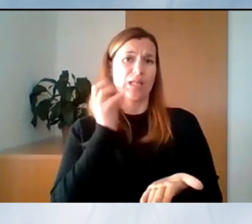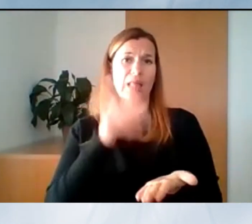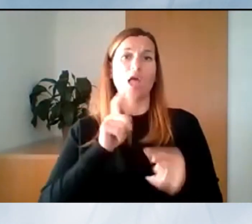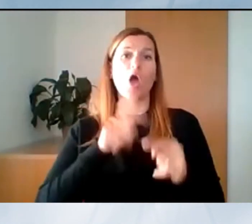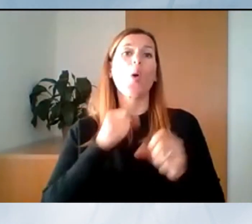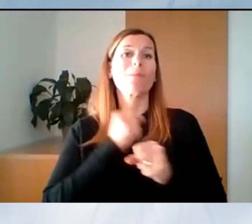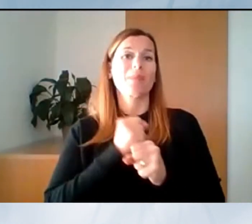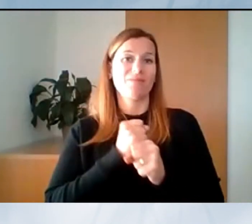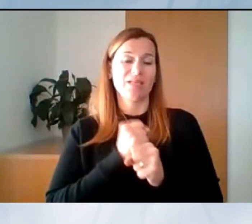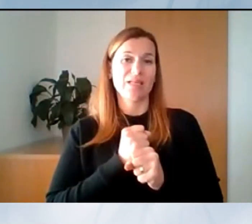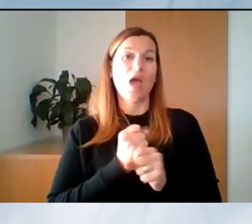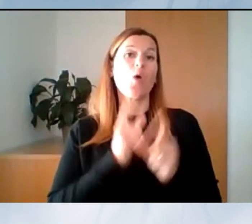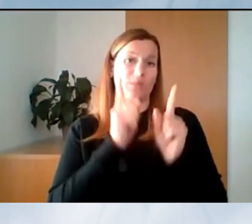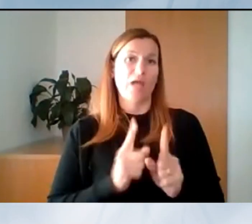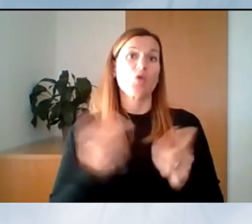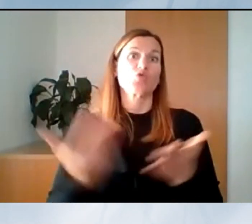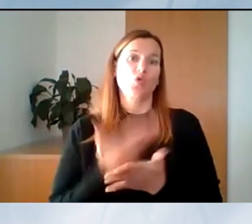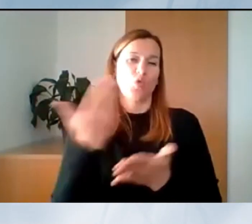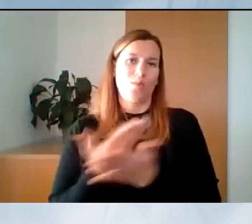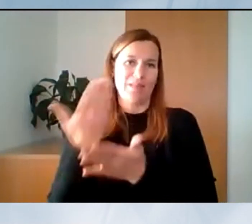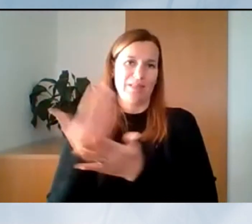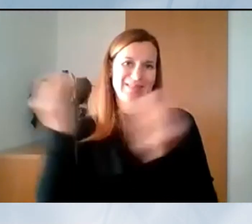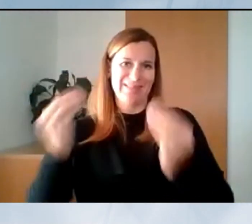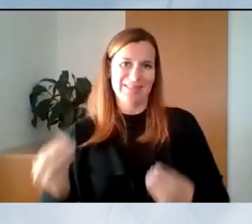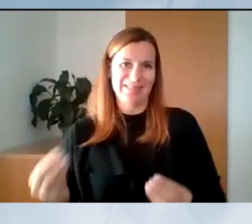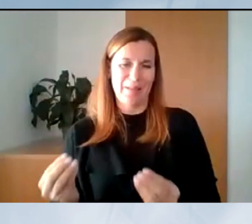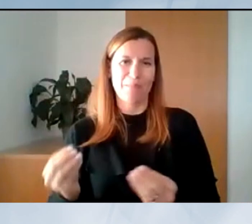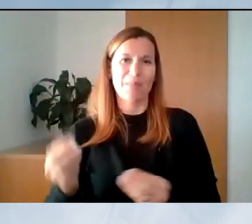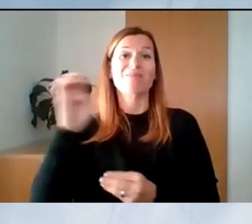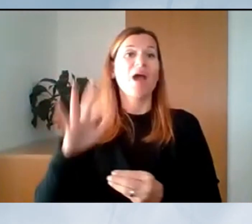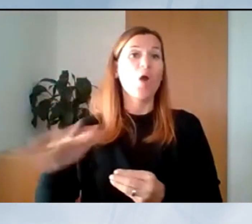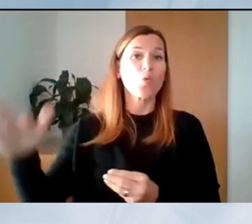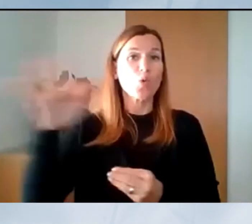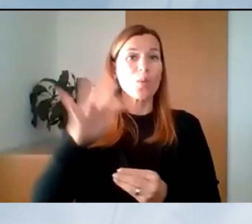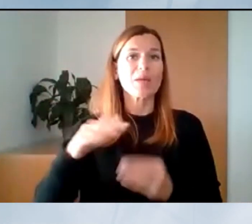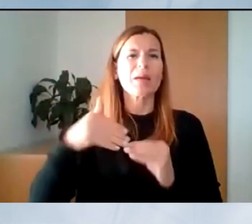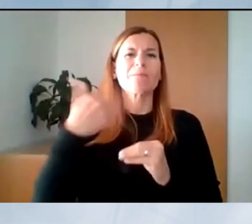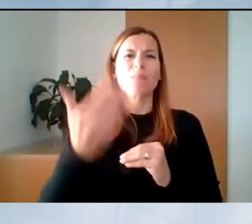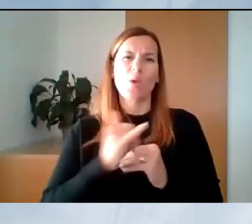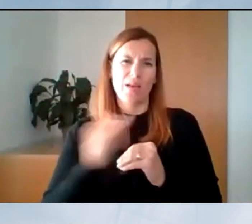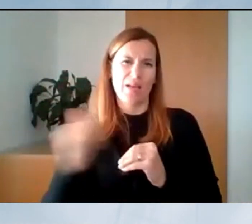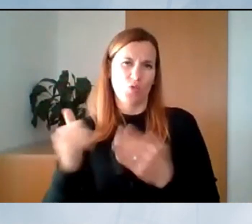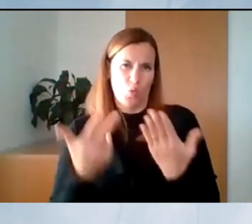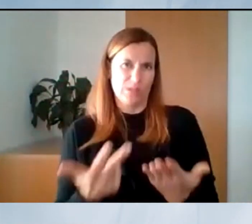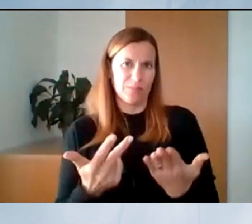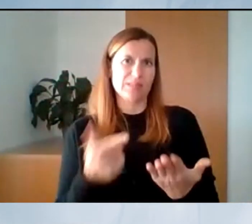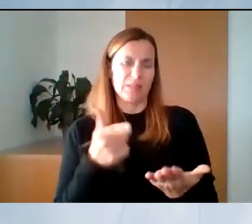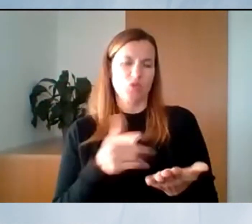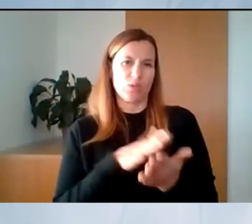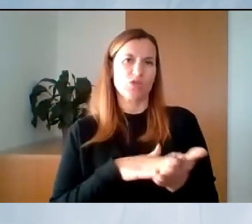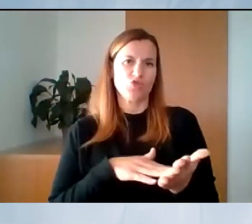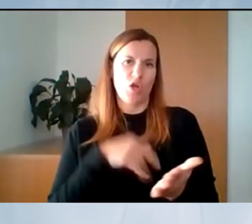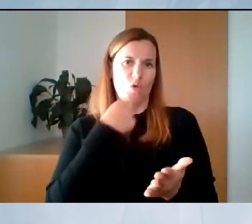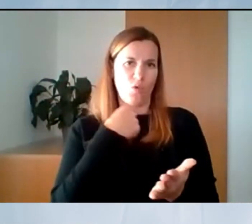osnovna vsakdanja opravila so sodobni sistemi v Evropi, se pravi po letu 80, se je